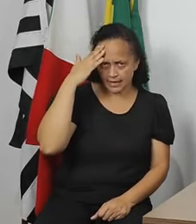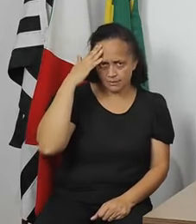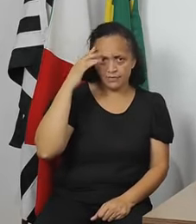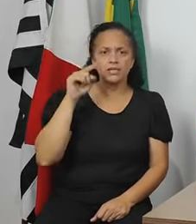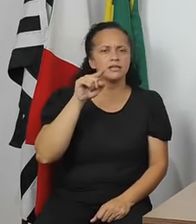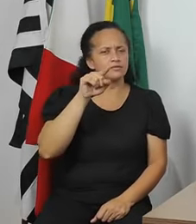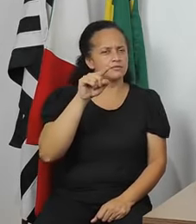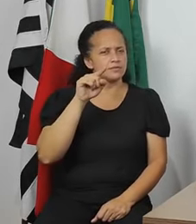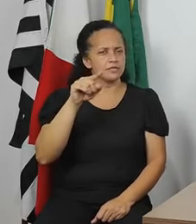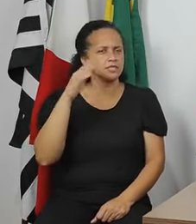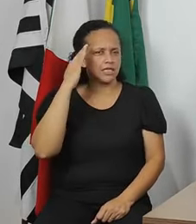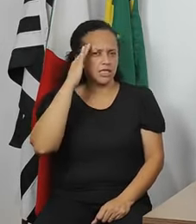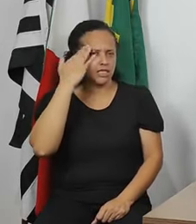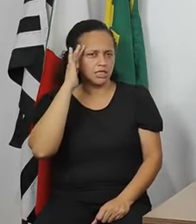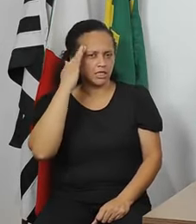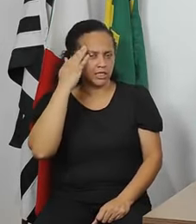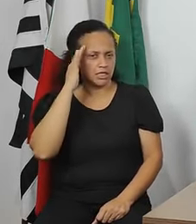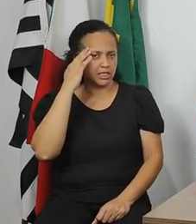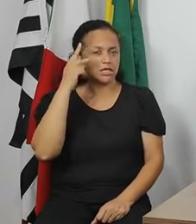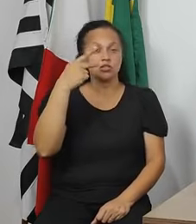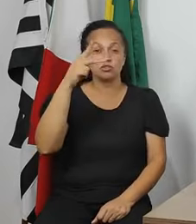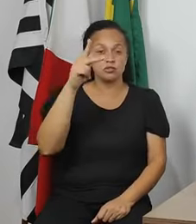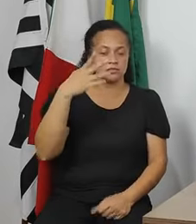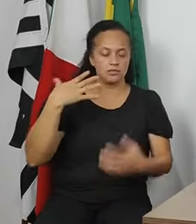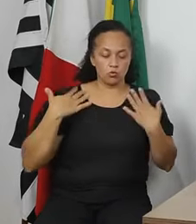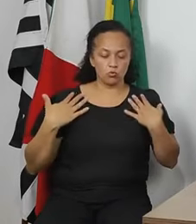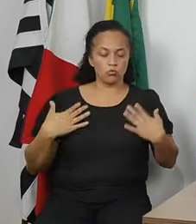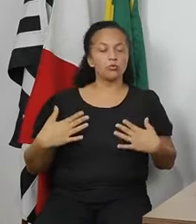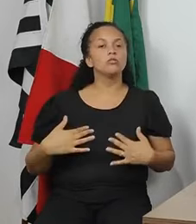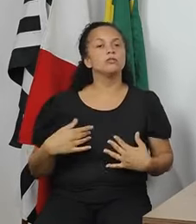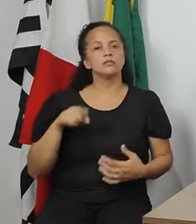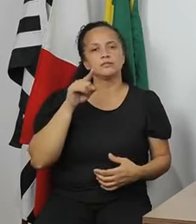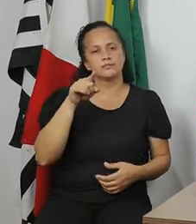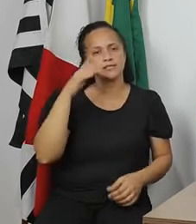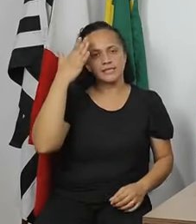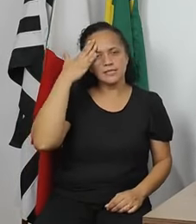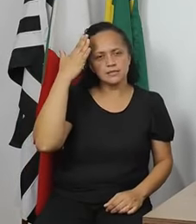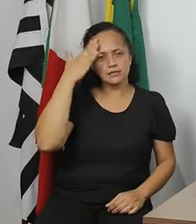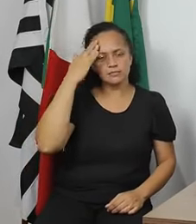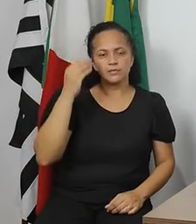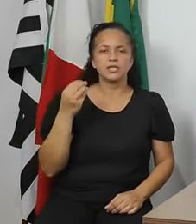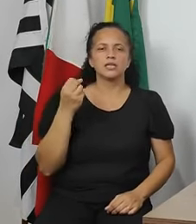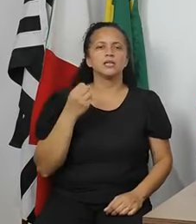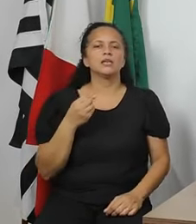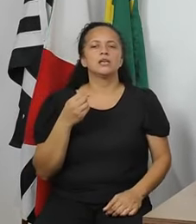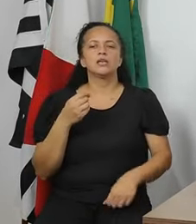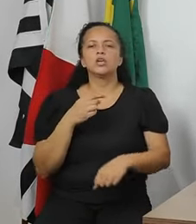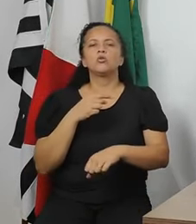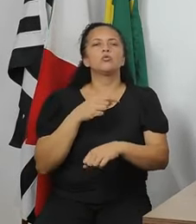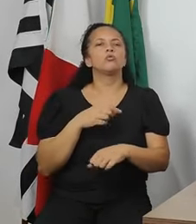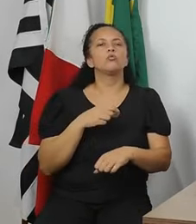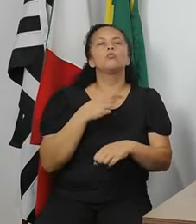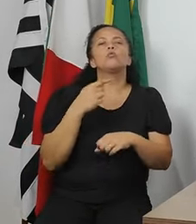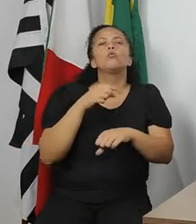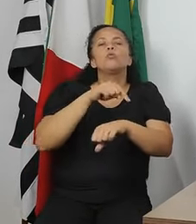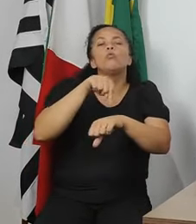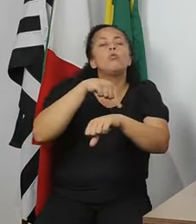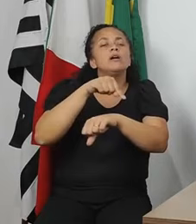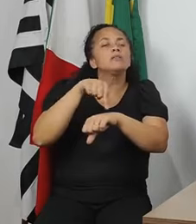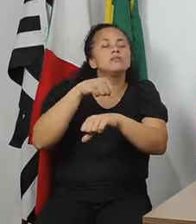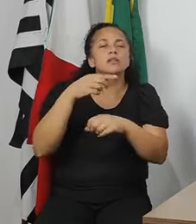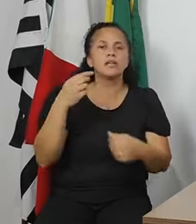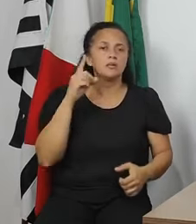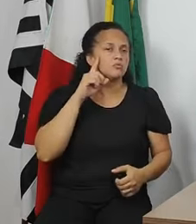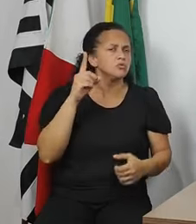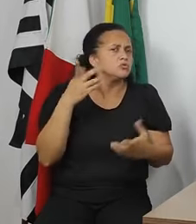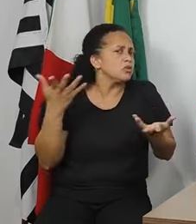mais suscetível à voz do Espírito Santo e ele vai te levar ao tempo que você tem que jejuar. E como uma forma de adoração que você possa